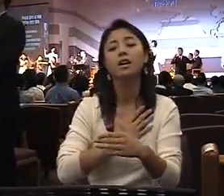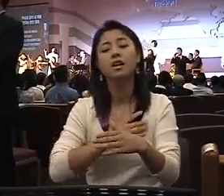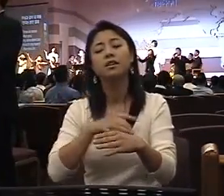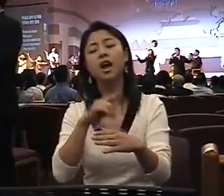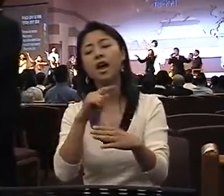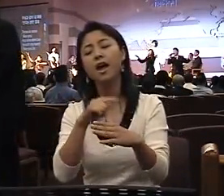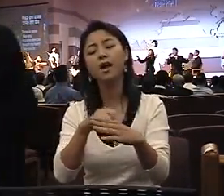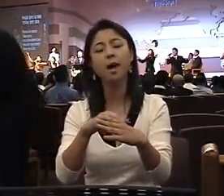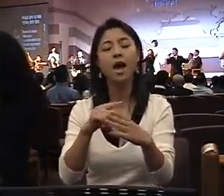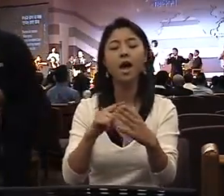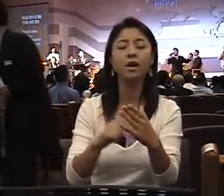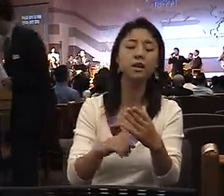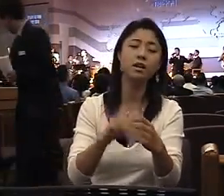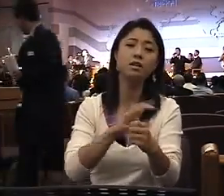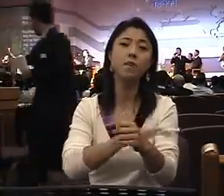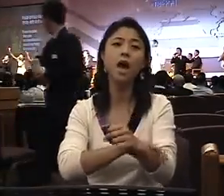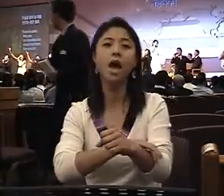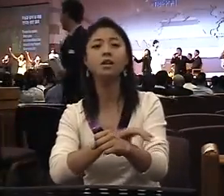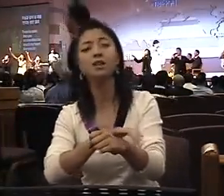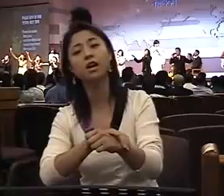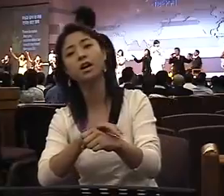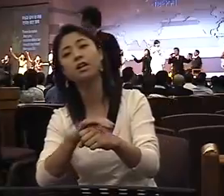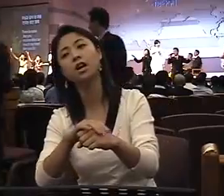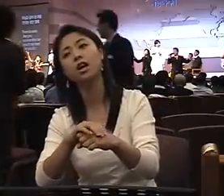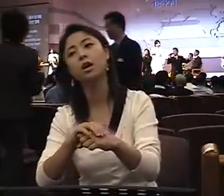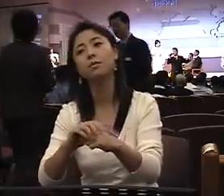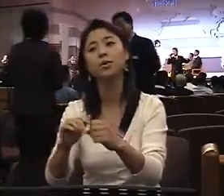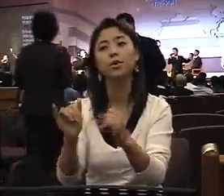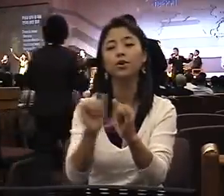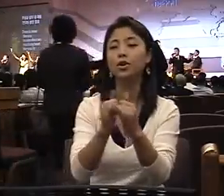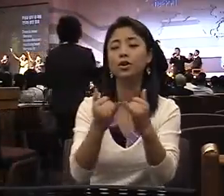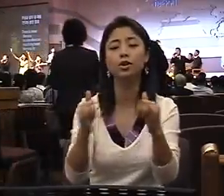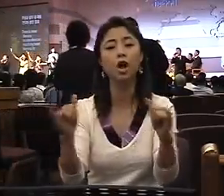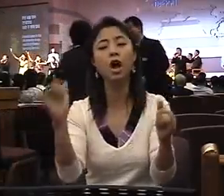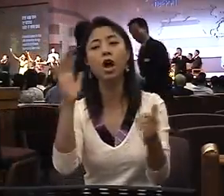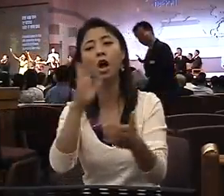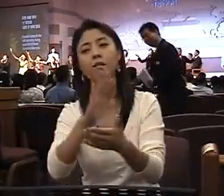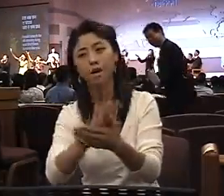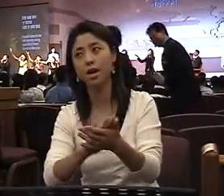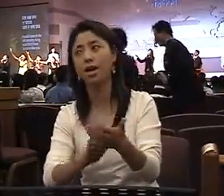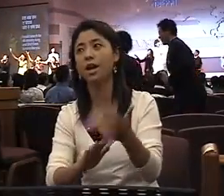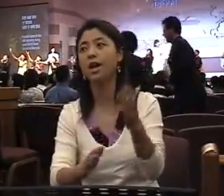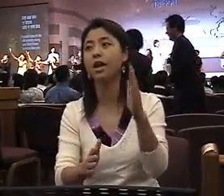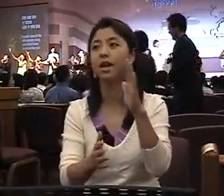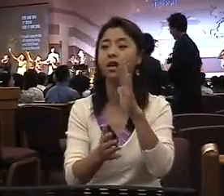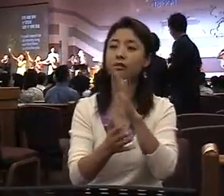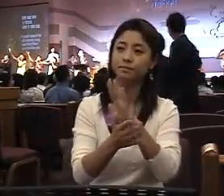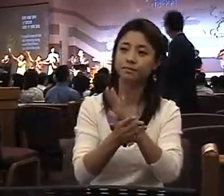내 마음 안에